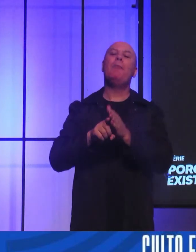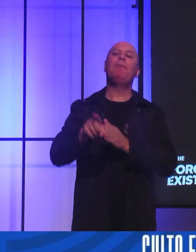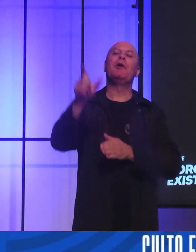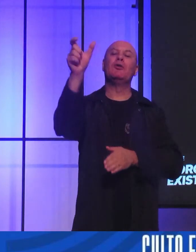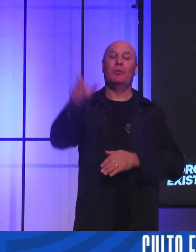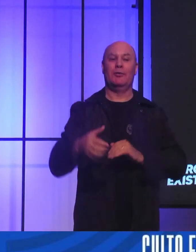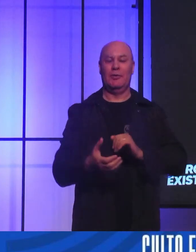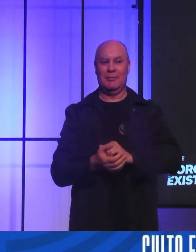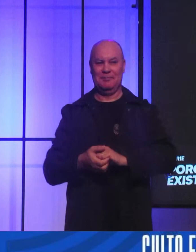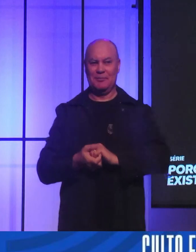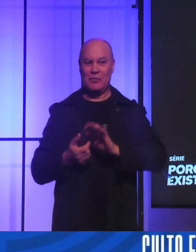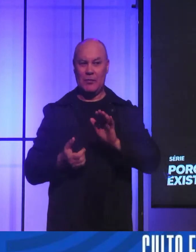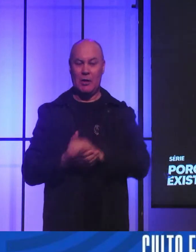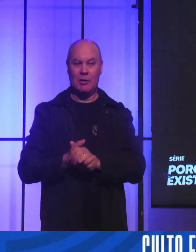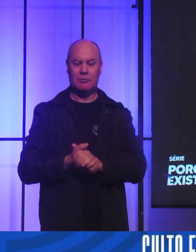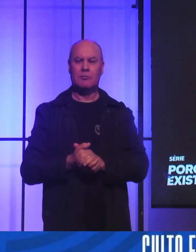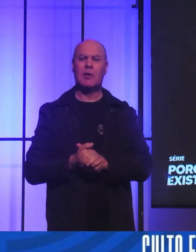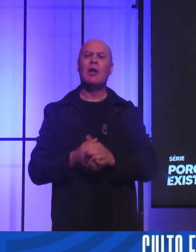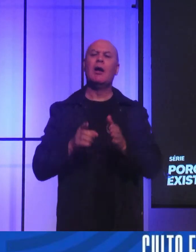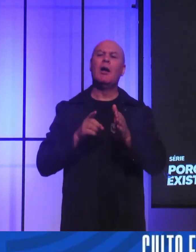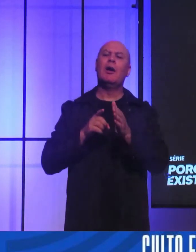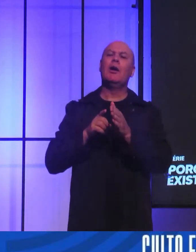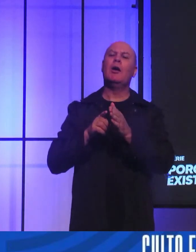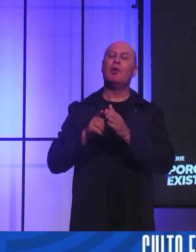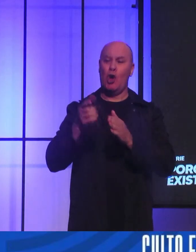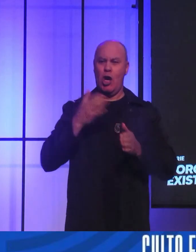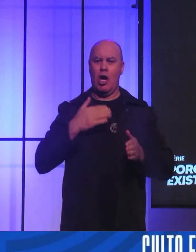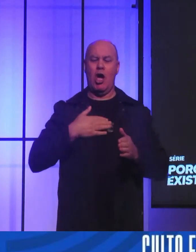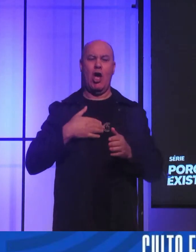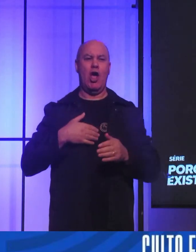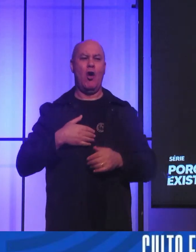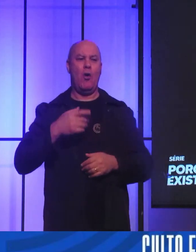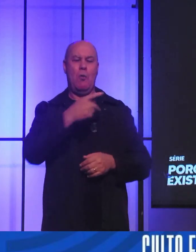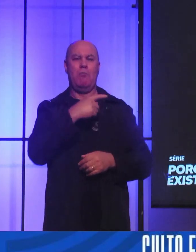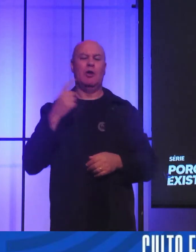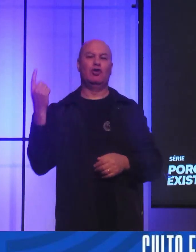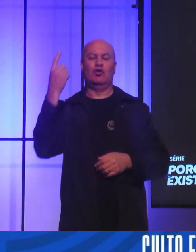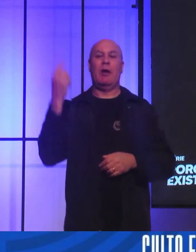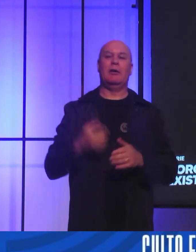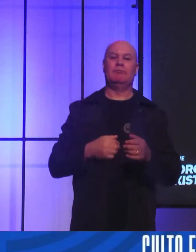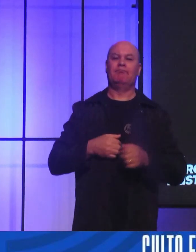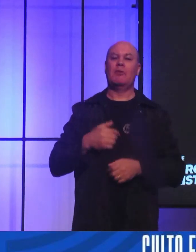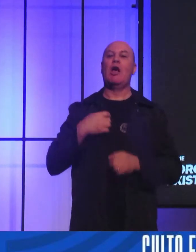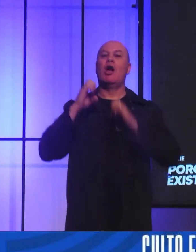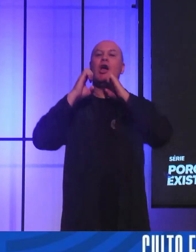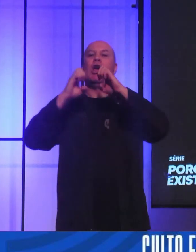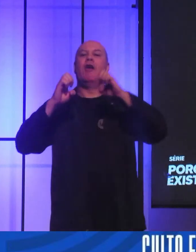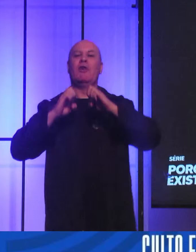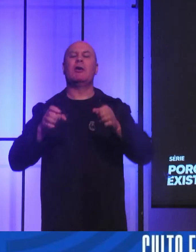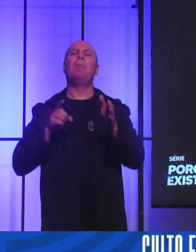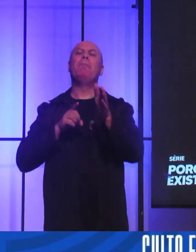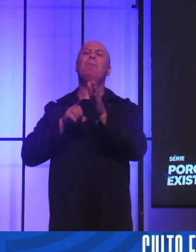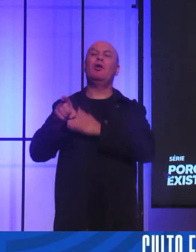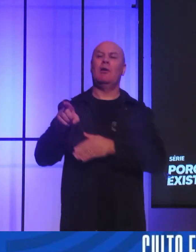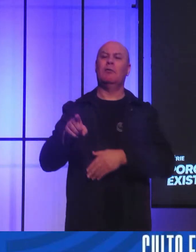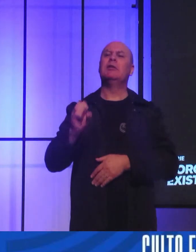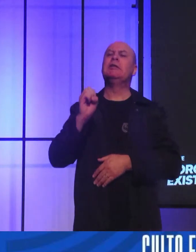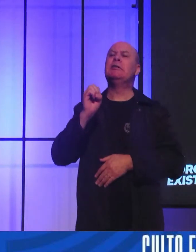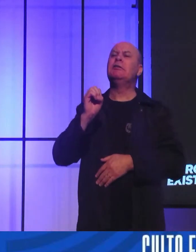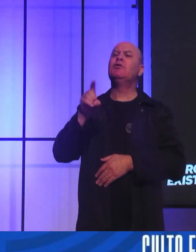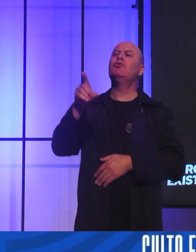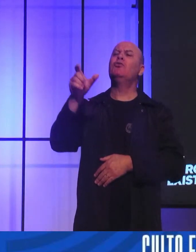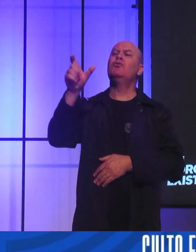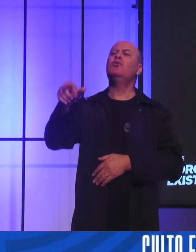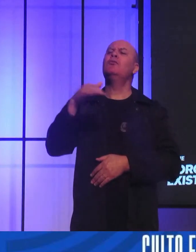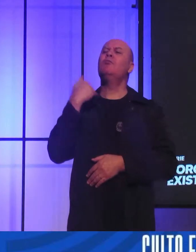olha que abordagem positiva. Se o senhor morresse hoje, o senhor tem certeza que iria para o céu? E daí o